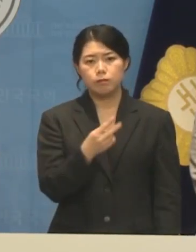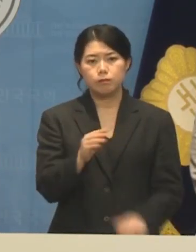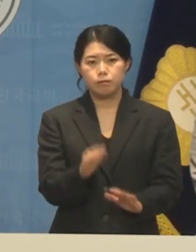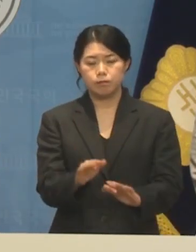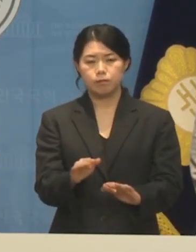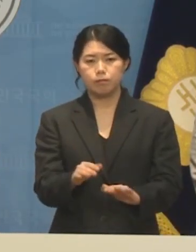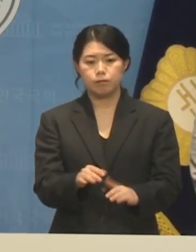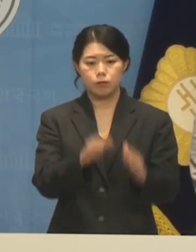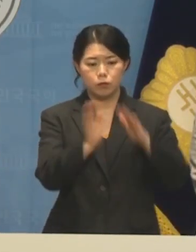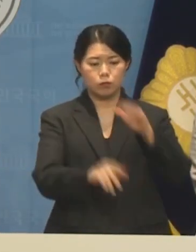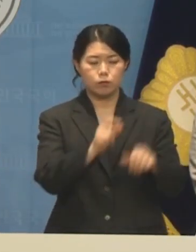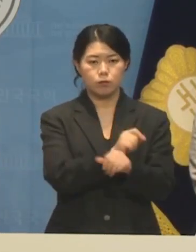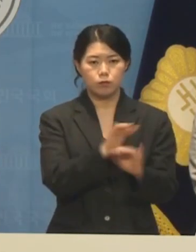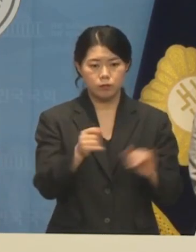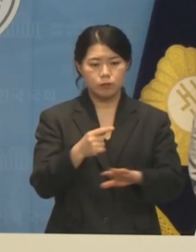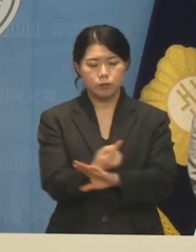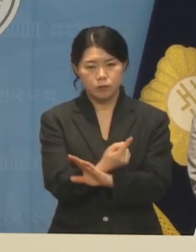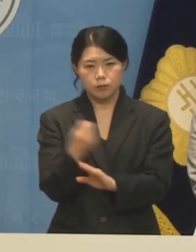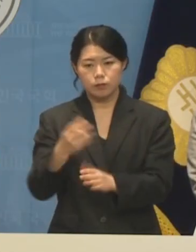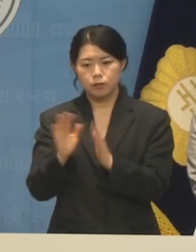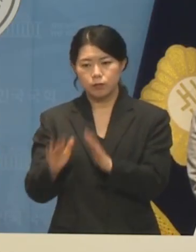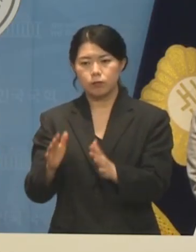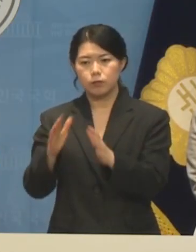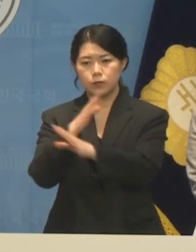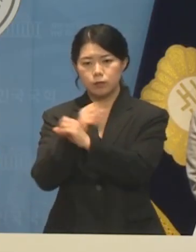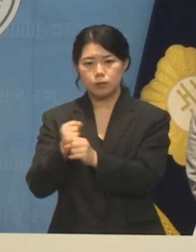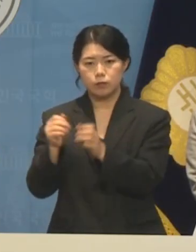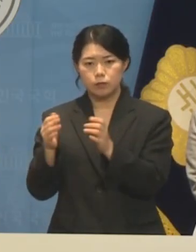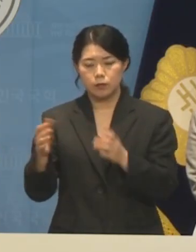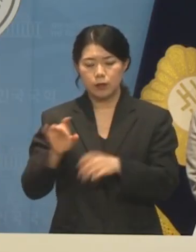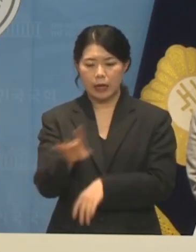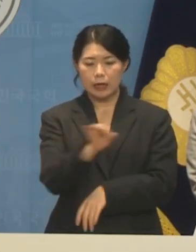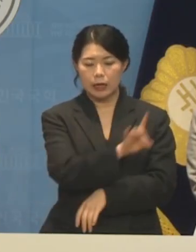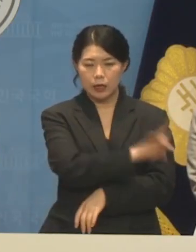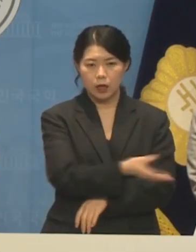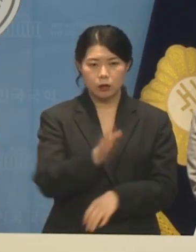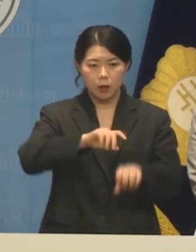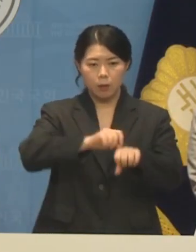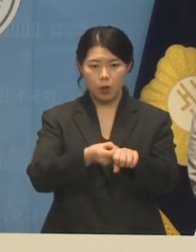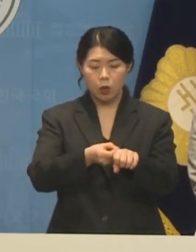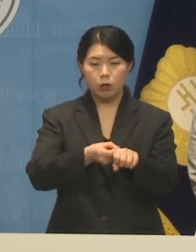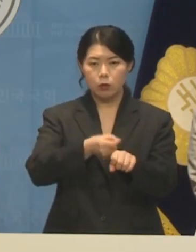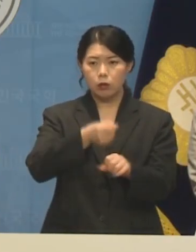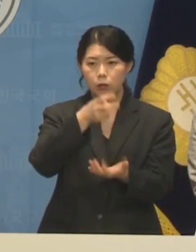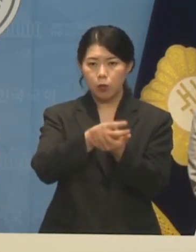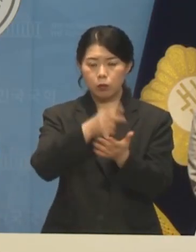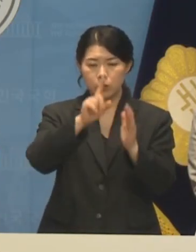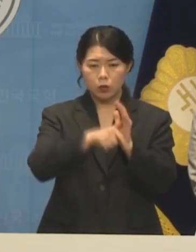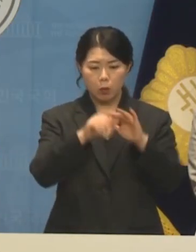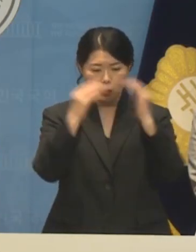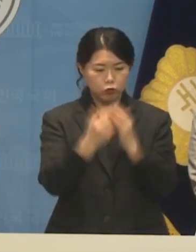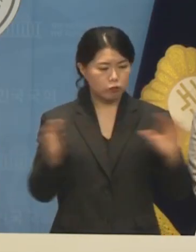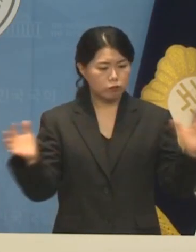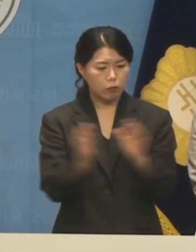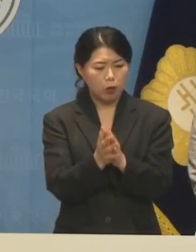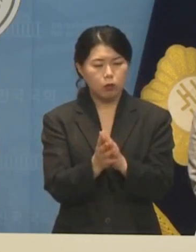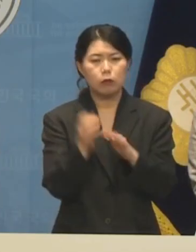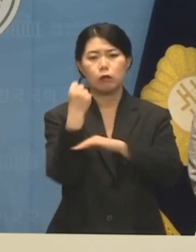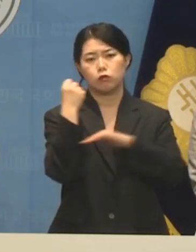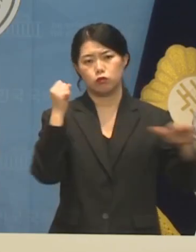제도는 공무원, 기타직, 공무직 각각 산정하지만 페널티 적용에 있어서는 모두의 합산 총액이 기준이